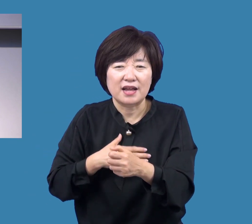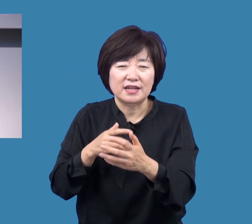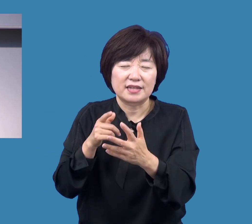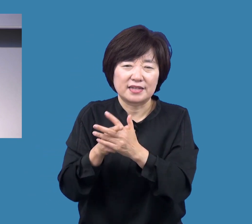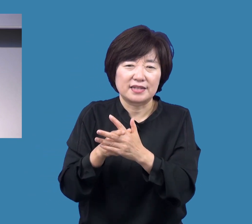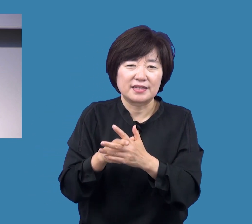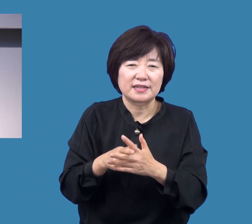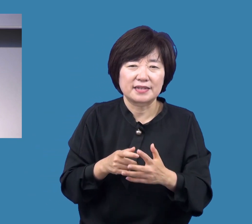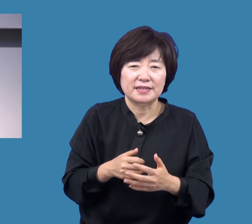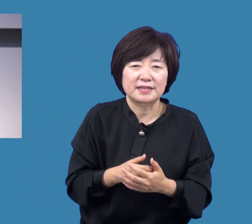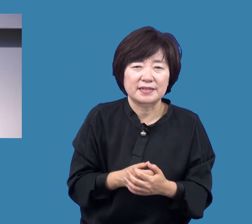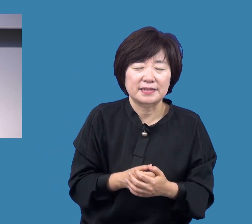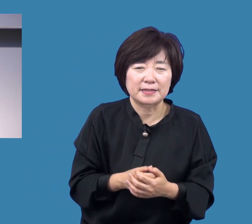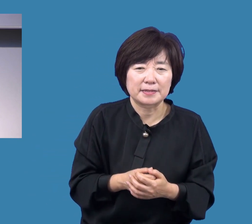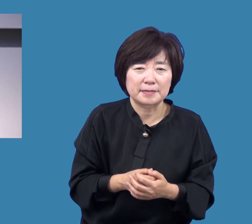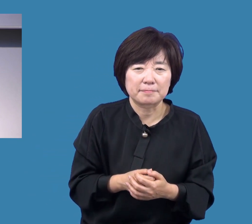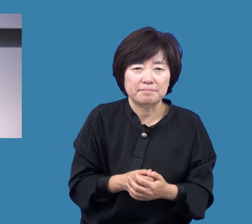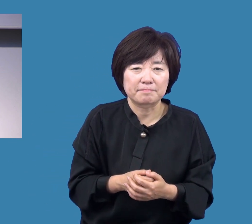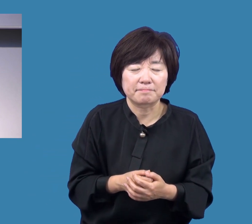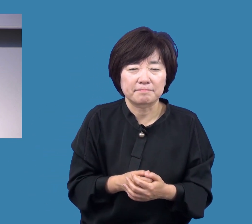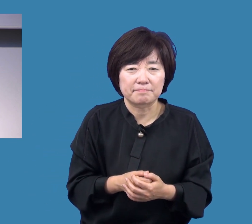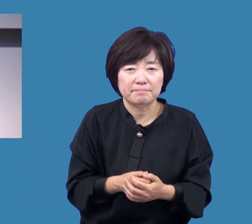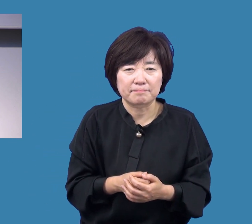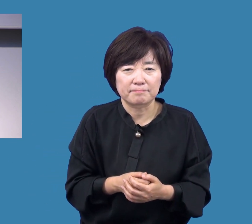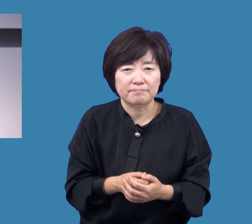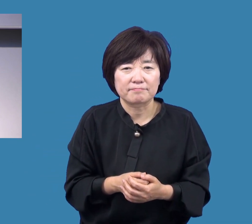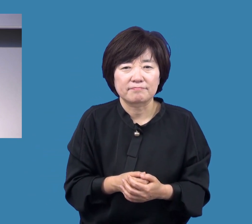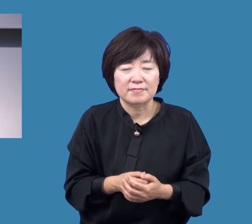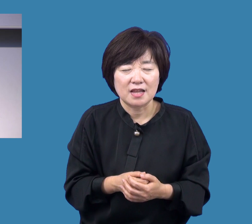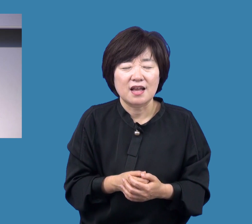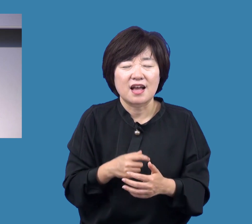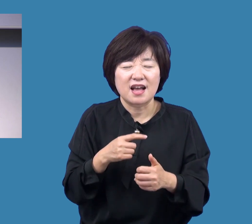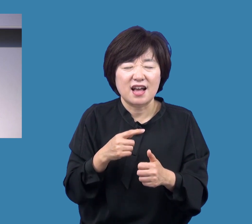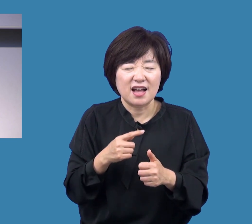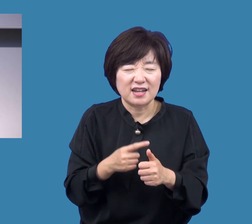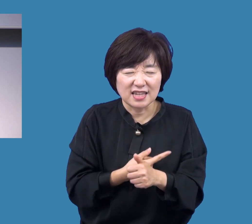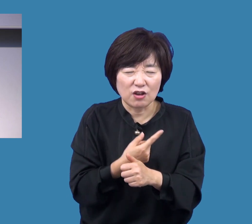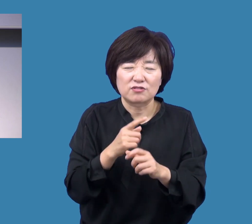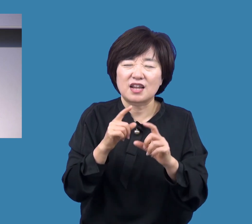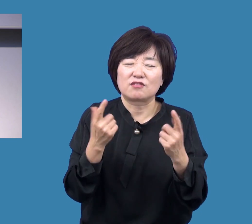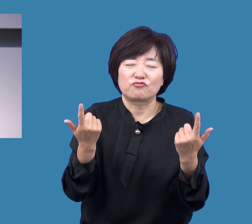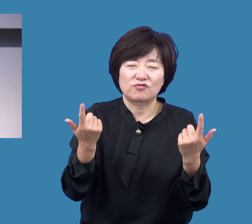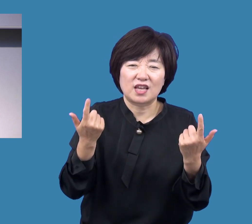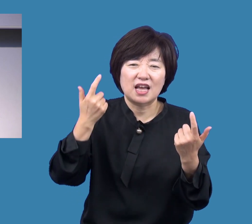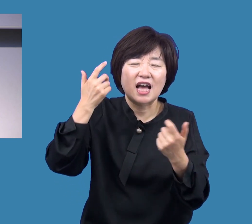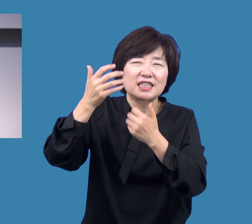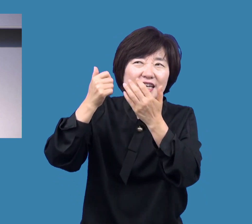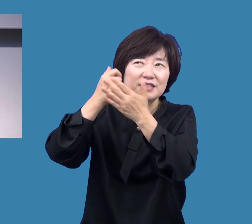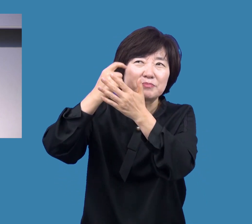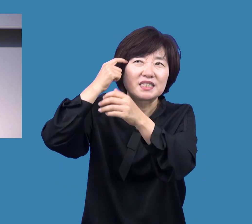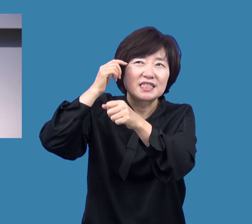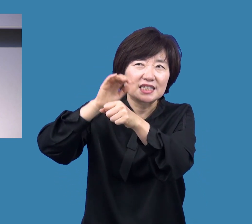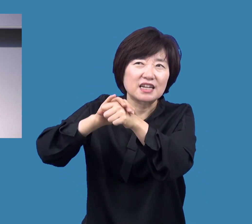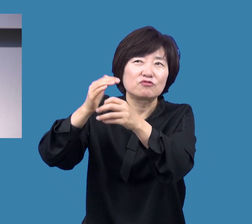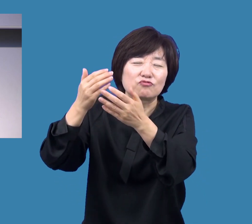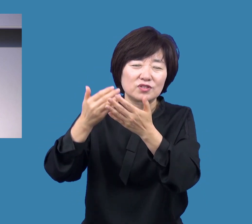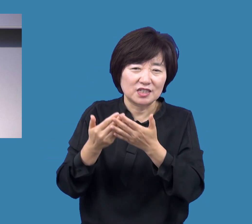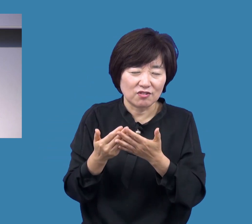4, 5년도 더 지나고 난 다음에 알았나 봐. 이게 자연스러운 게 아니구나. 자연스러운 게